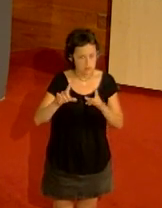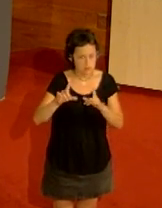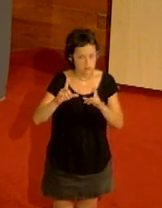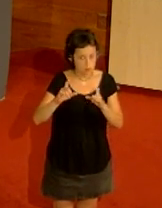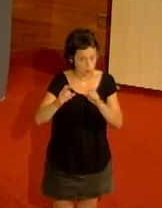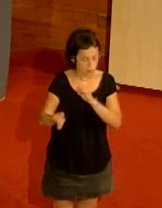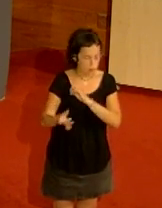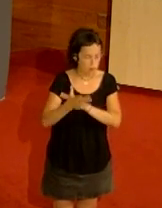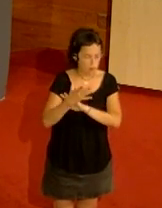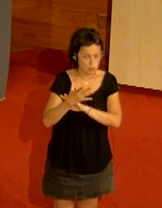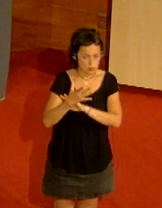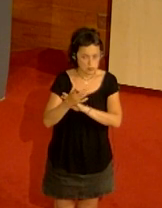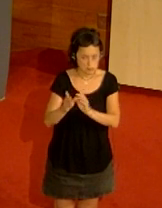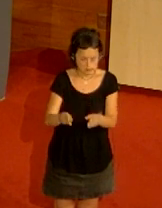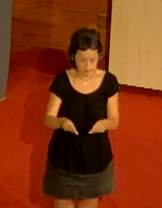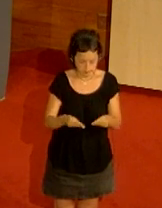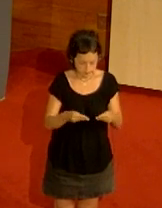dijo, ¿esto qué es? Pues no sabía lo que era.